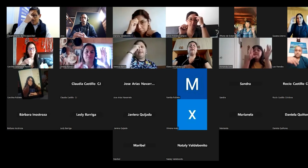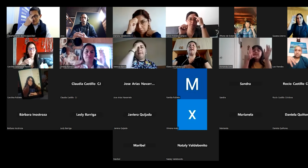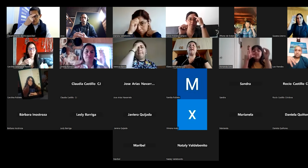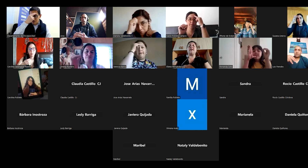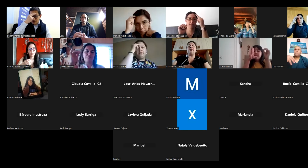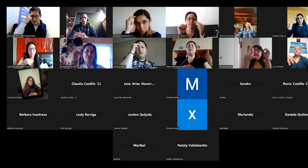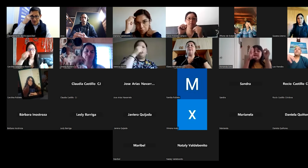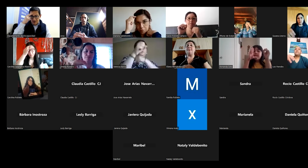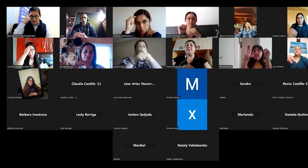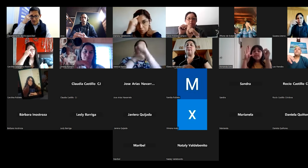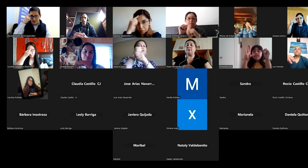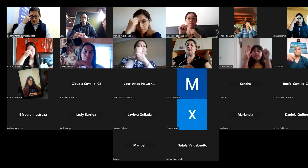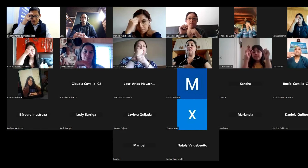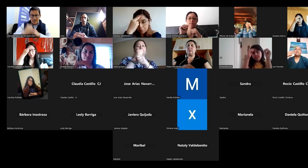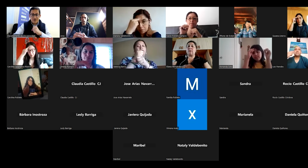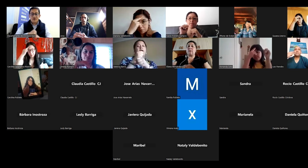marzo correcto del año